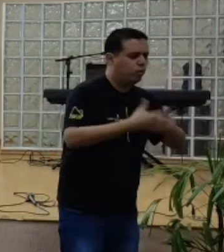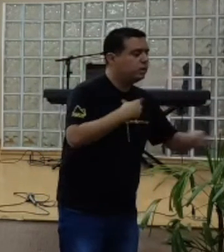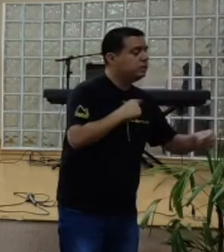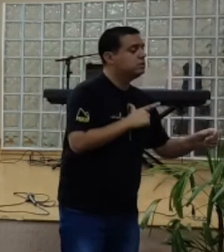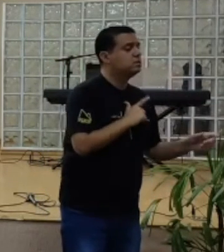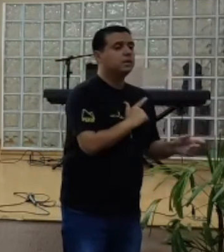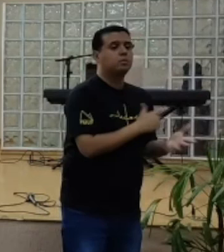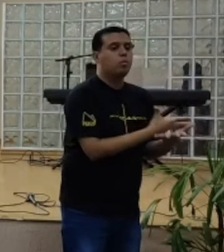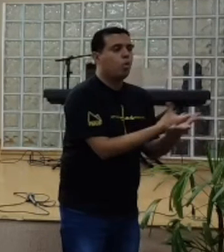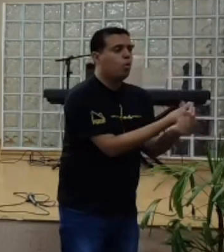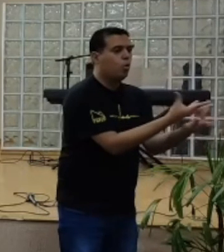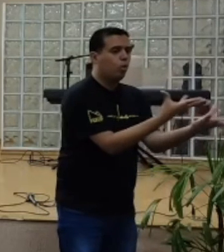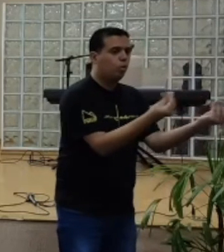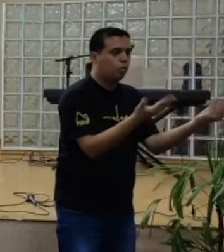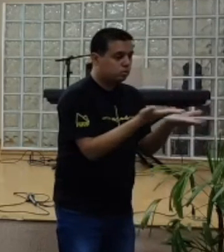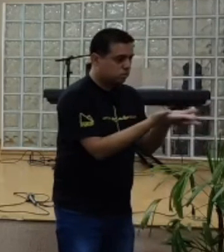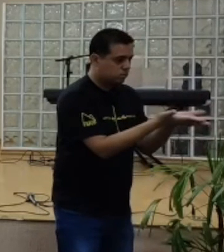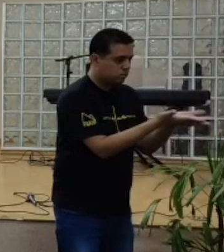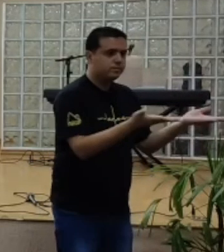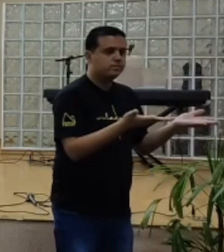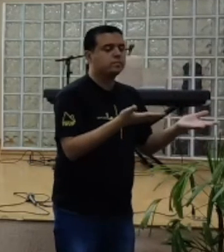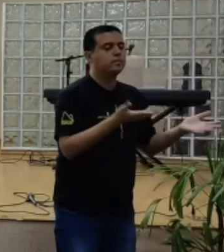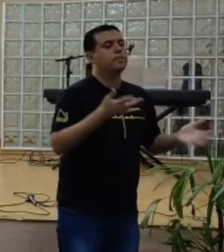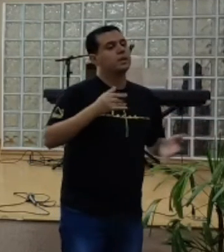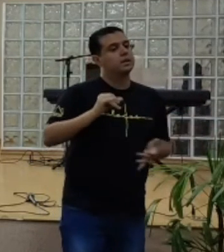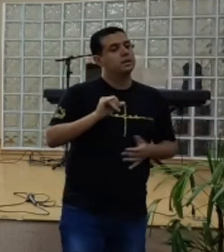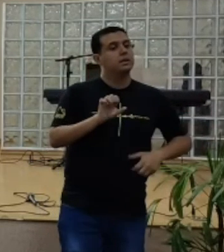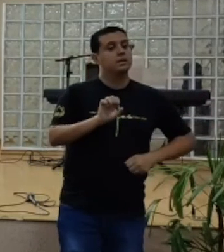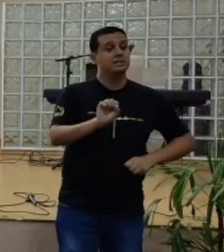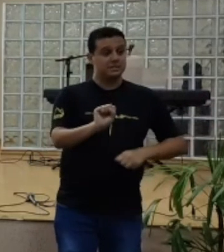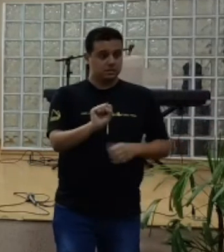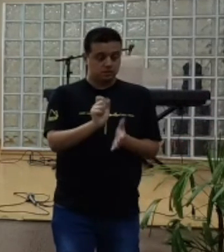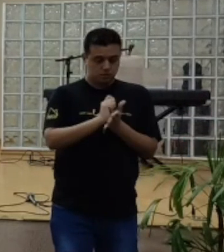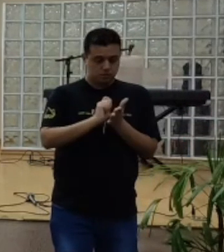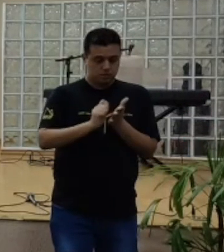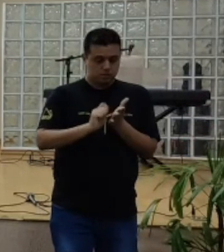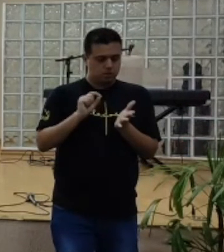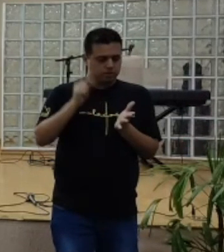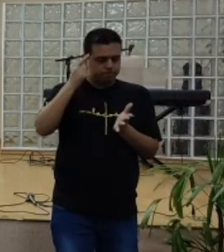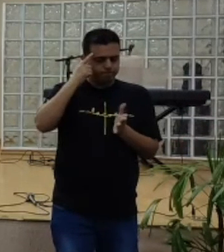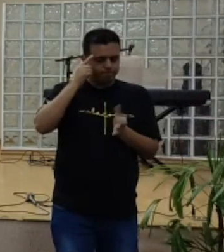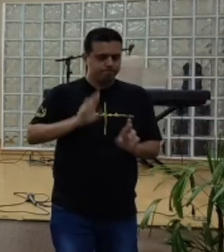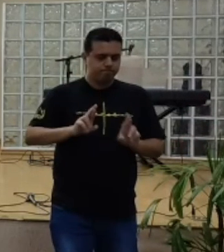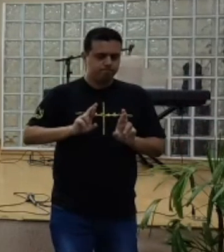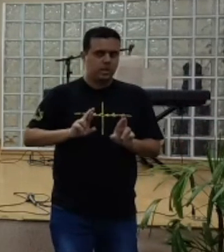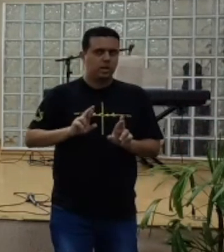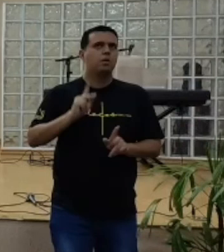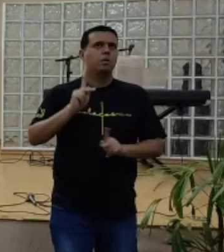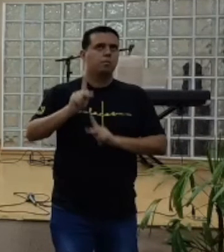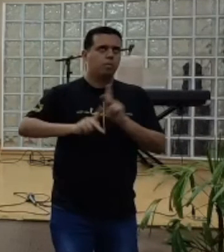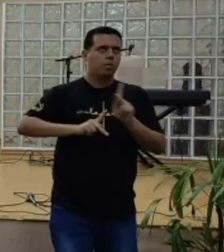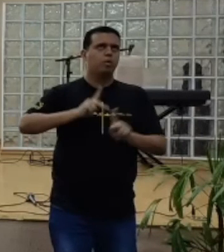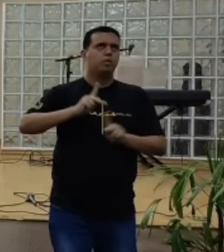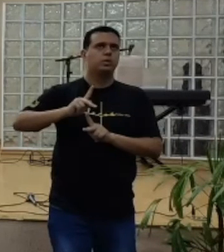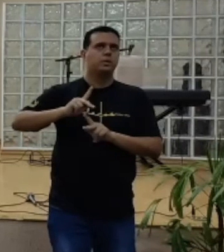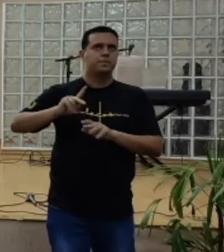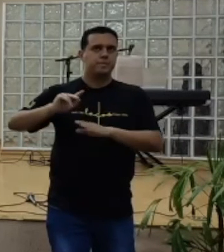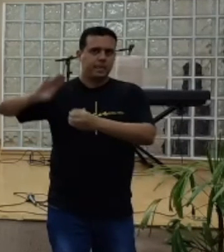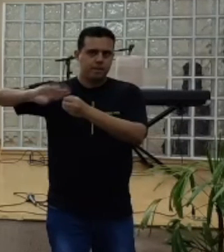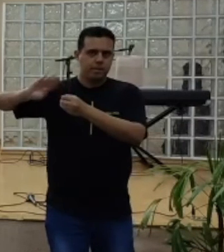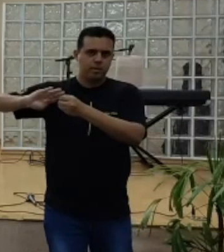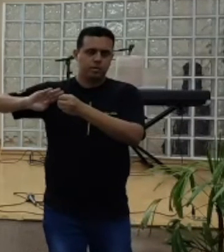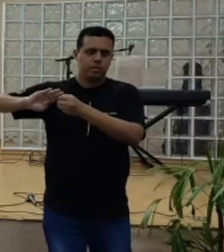a expectativa, então, de Isaías? O retorno do povo de Judá, da Babilônia, para